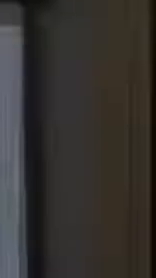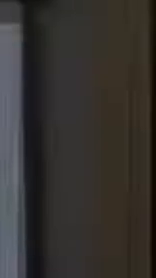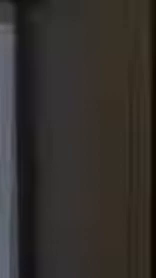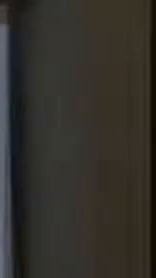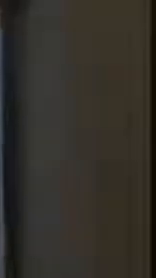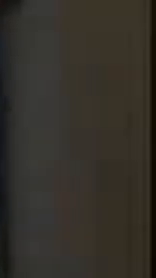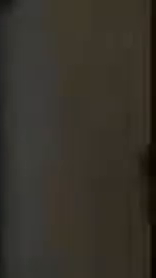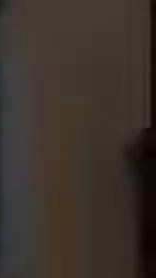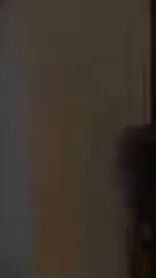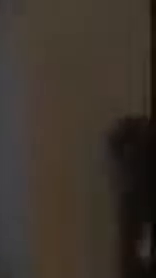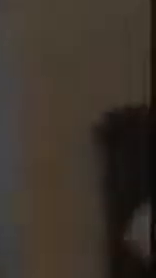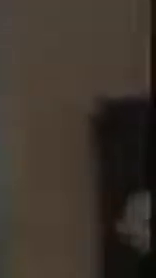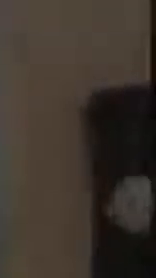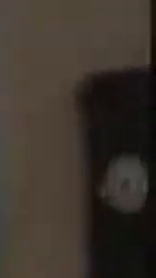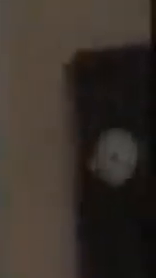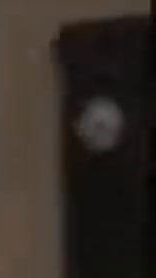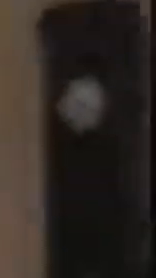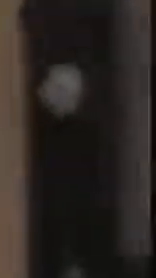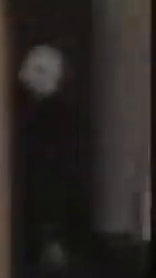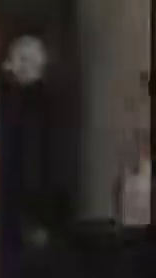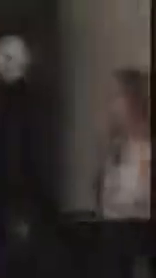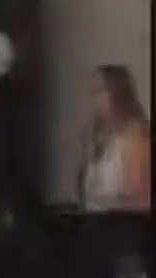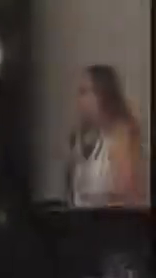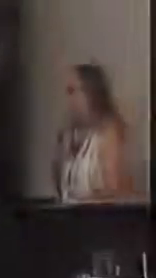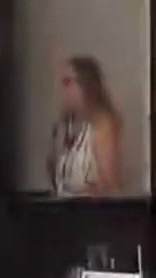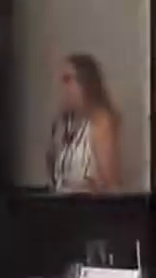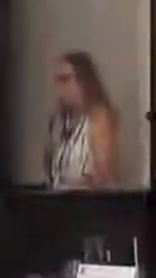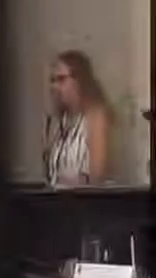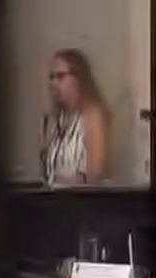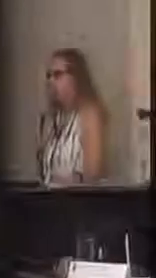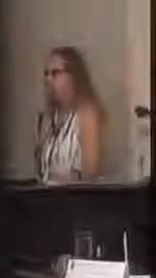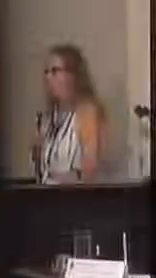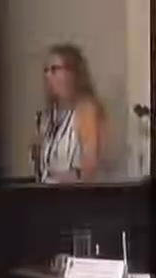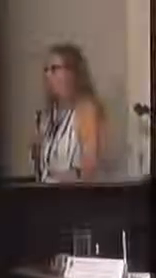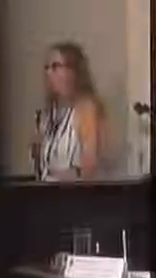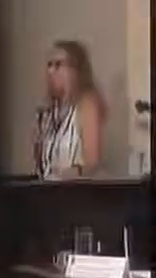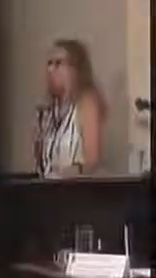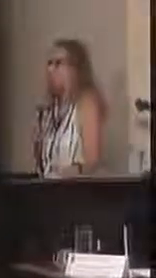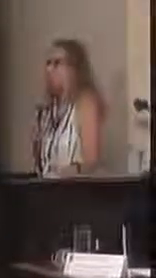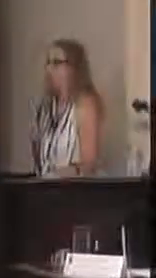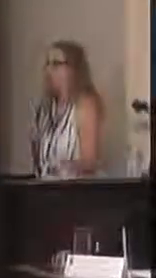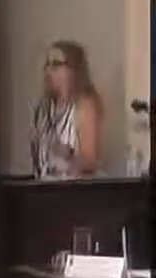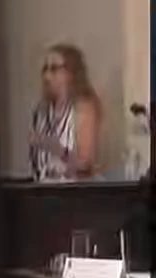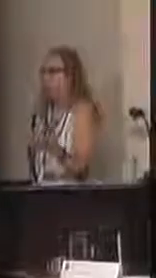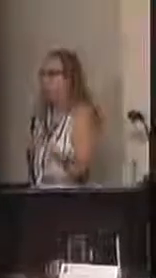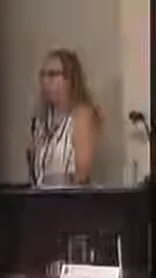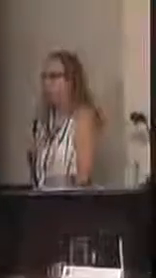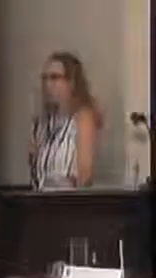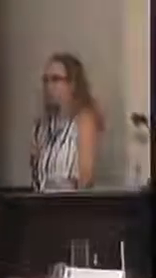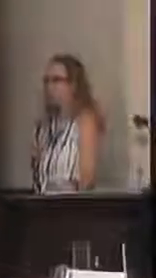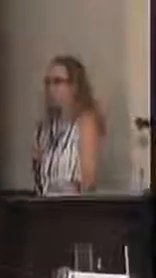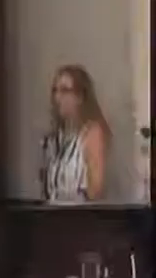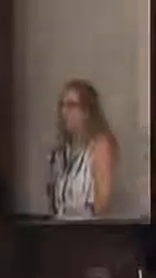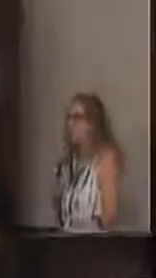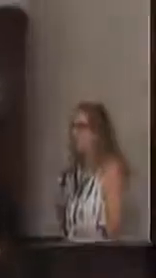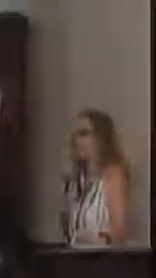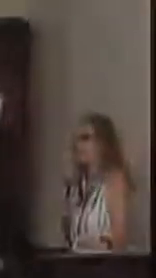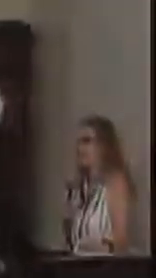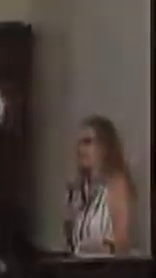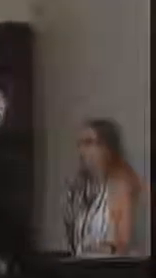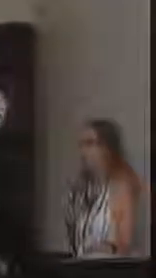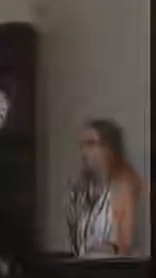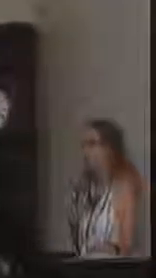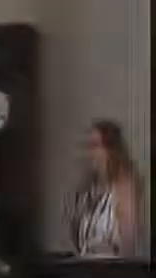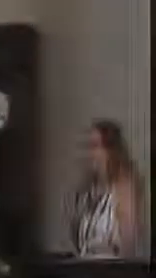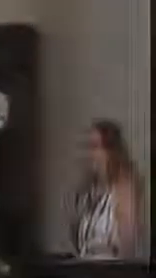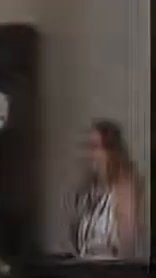alguma coisa, eu respondo para vocês oficialmente depois, me comprometo. Eu estou na Secretaria de Fazenda, a Secretaria